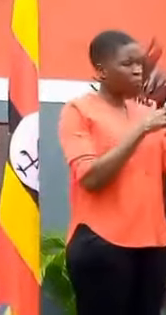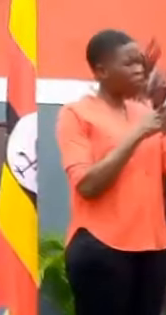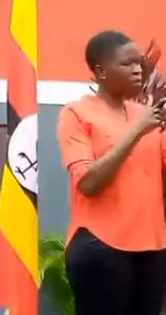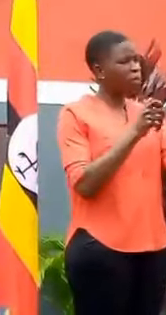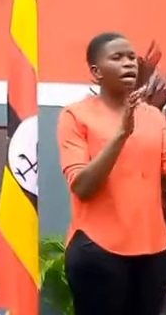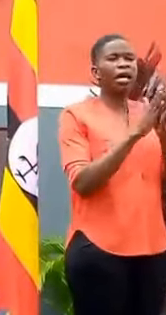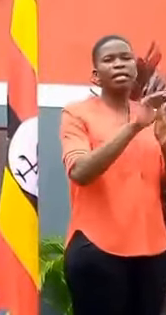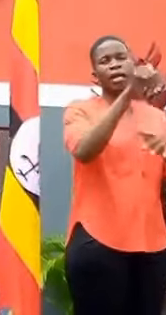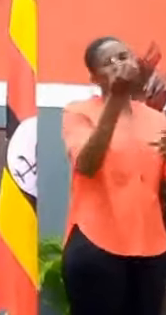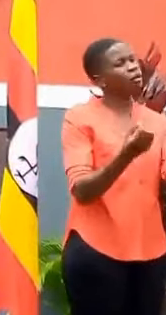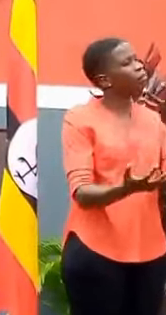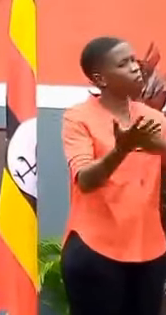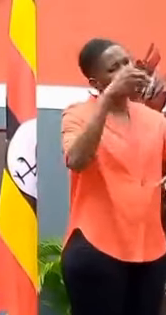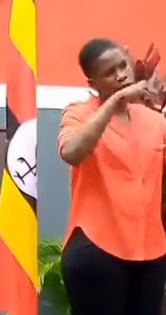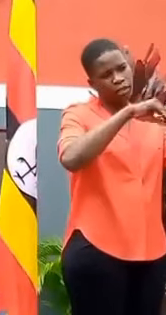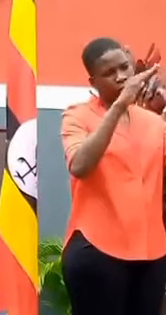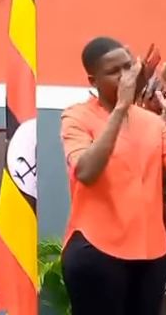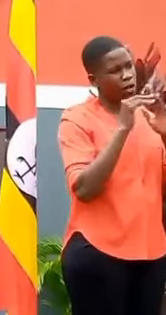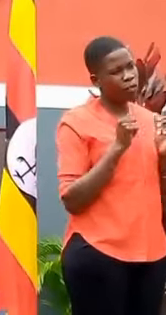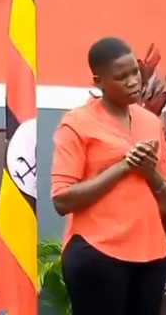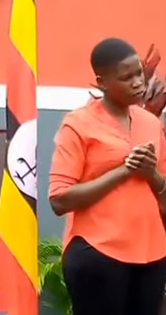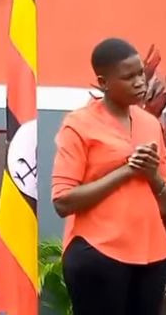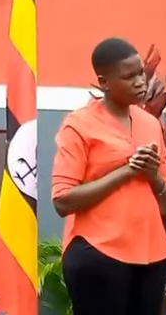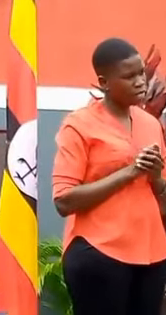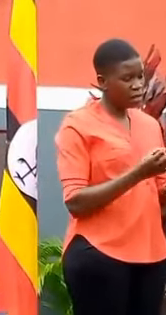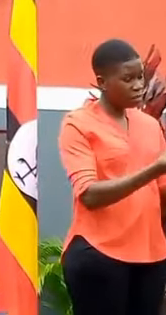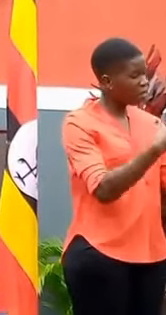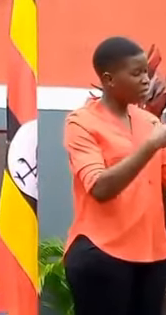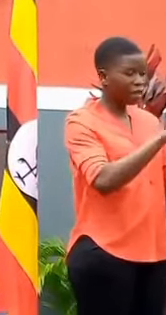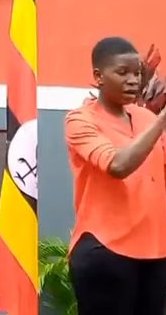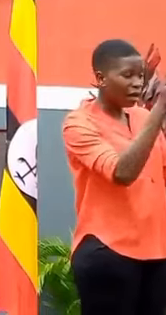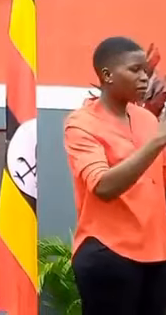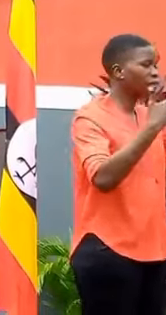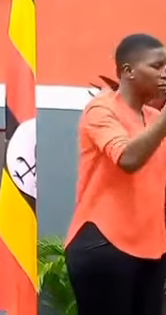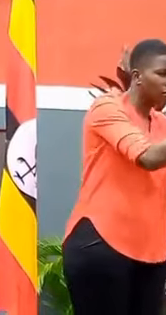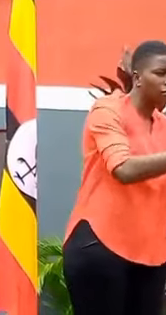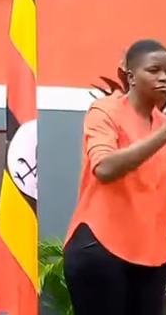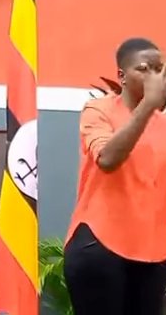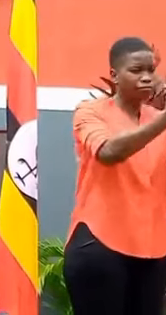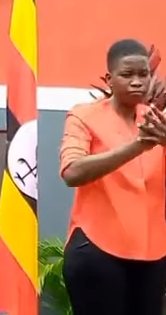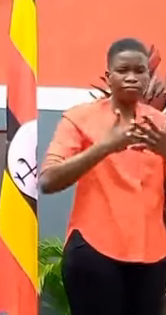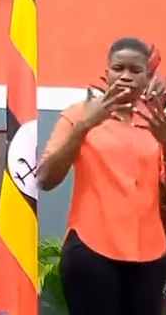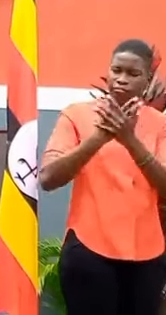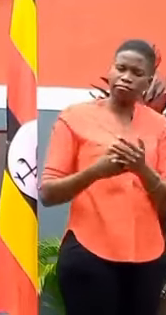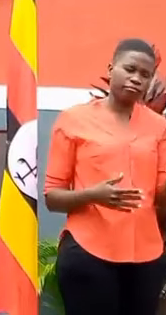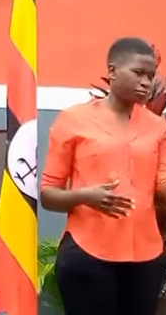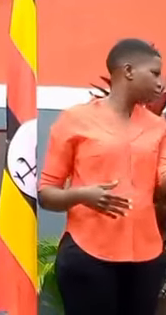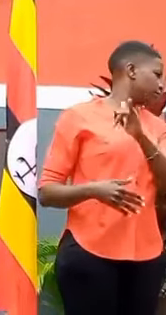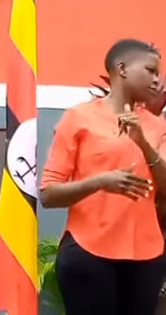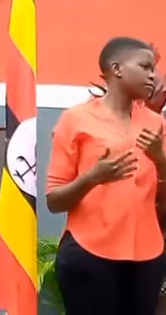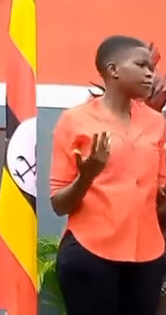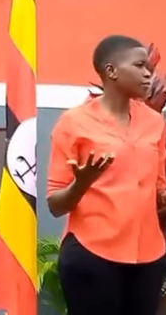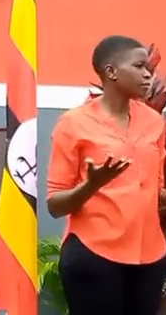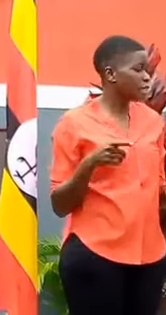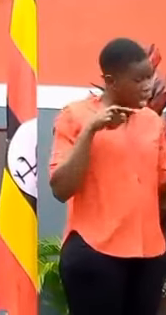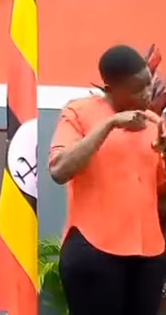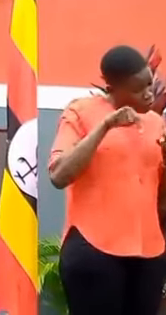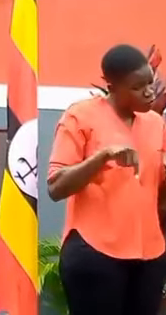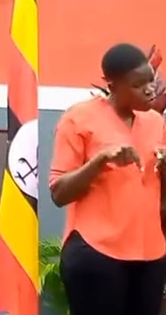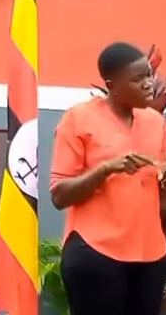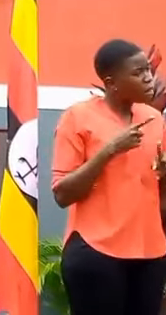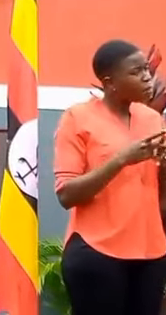babookyera mu nnyumba ne babatta. Bangi babakwata ne babasiba era bangi bakyali mu kkomera. Nate